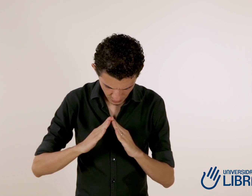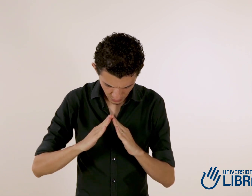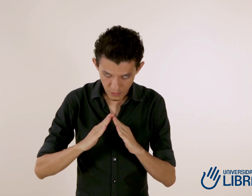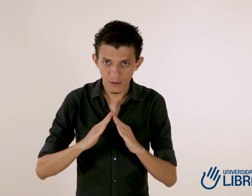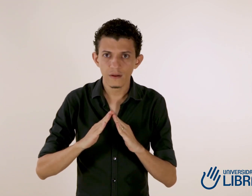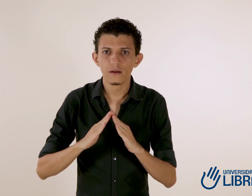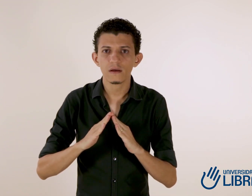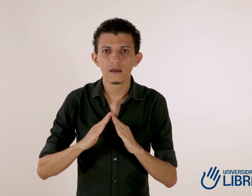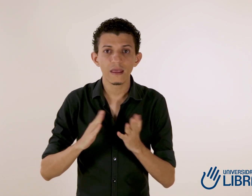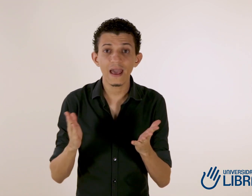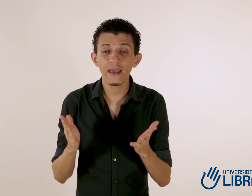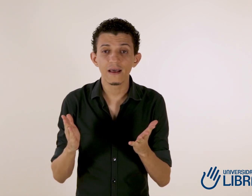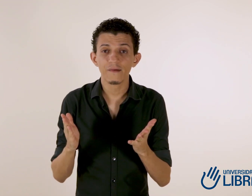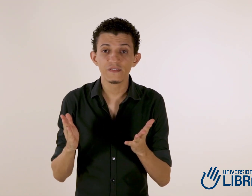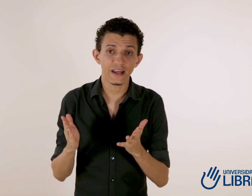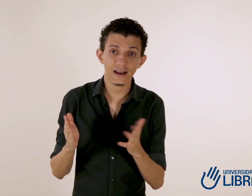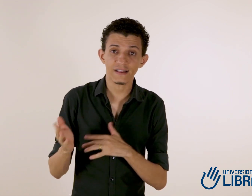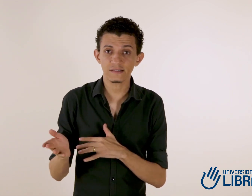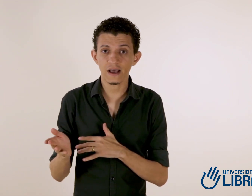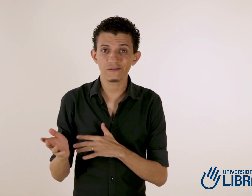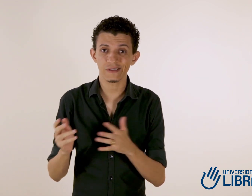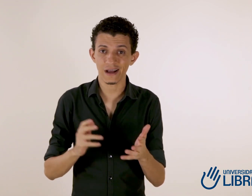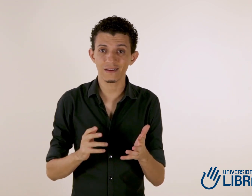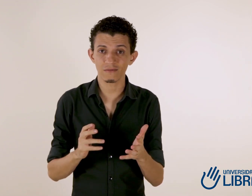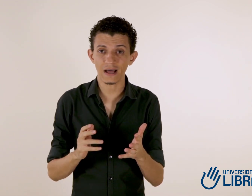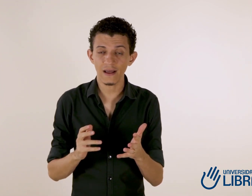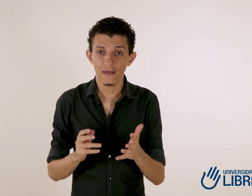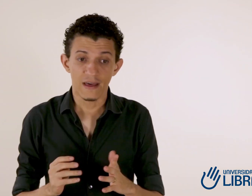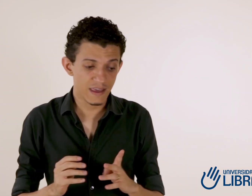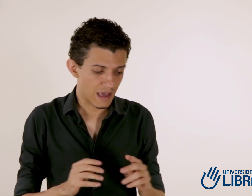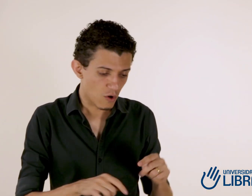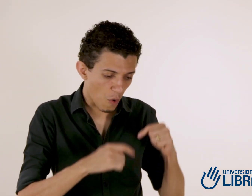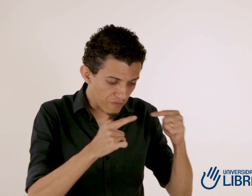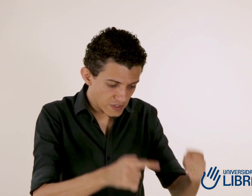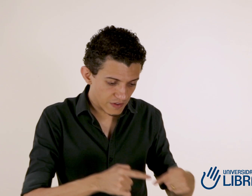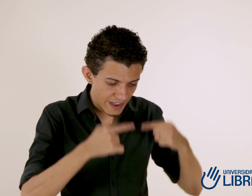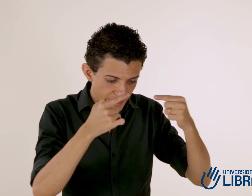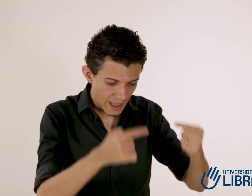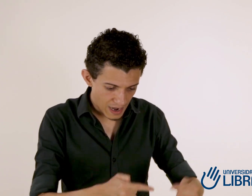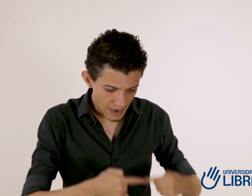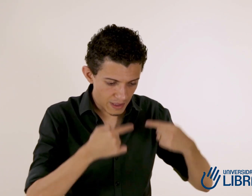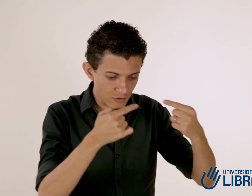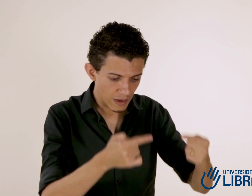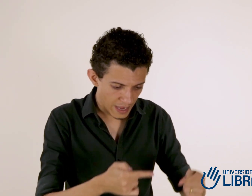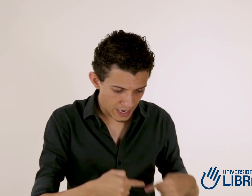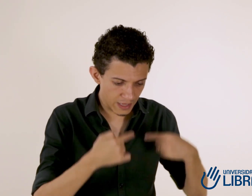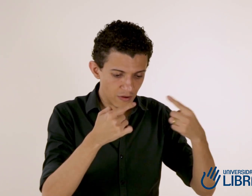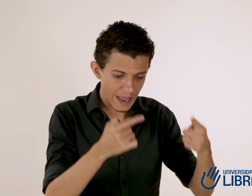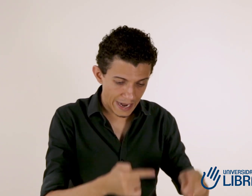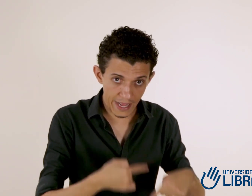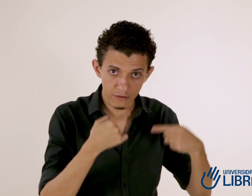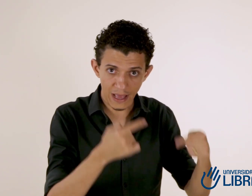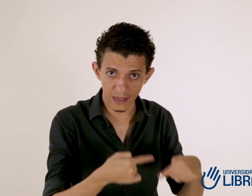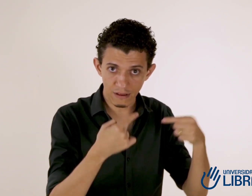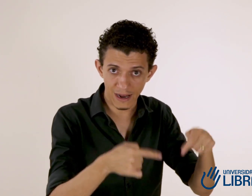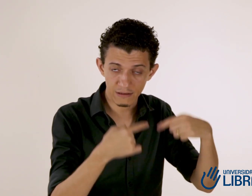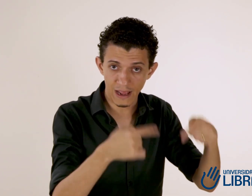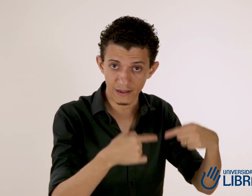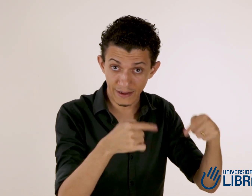sim. E aí? Será que está certo? Será que não está? E como você vai lendo, relendo aquele